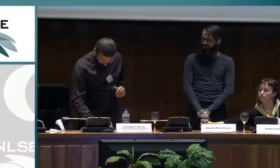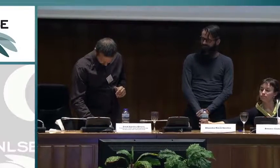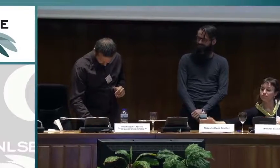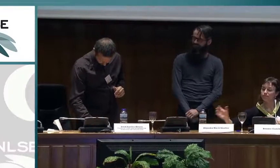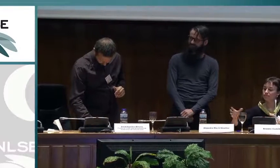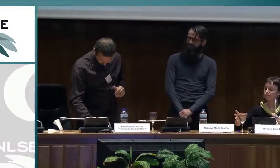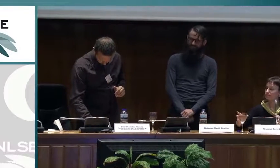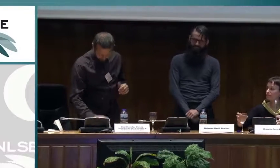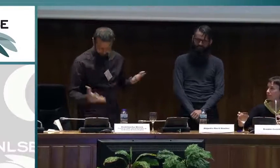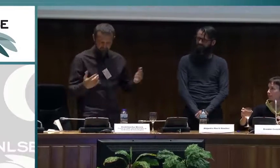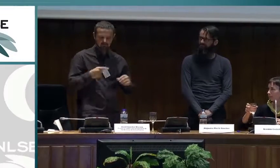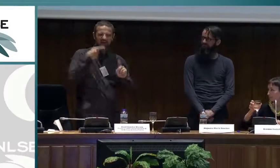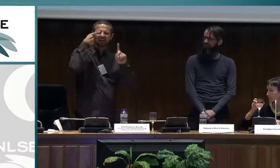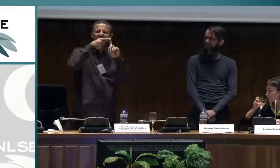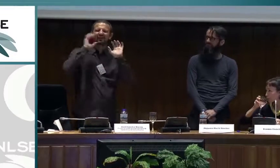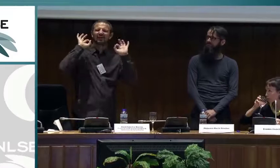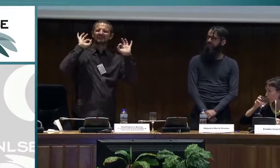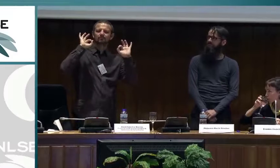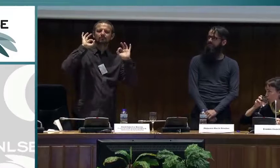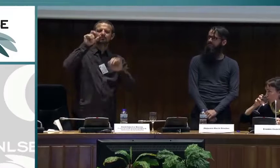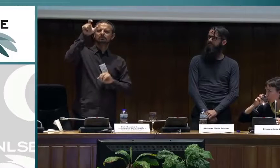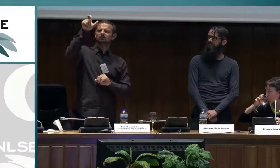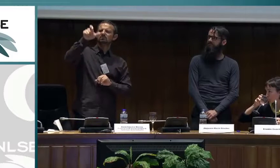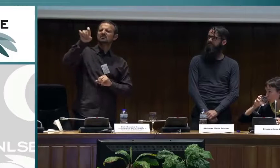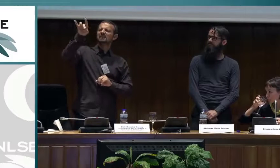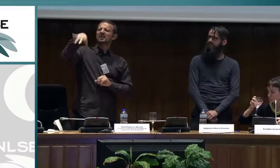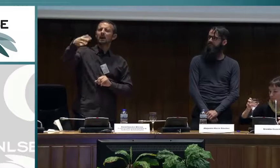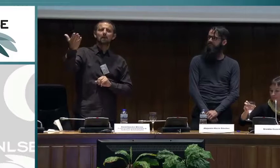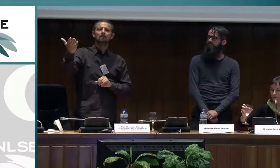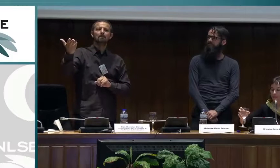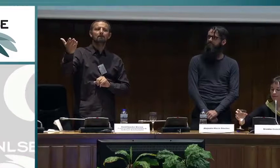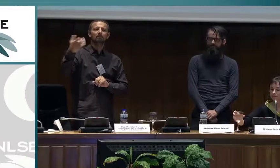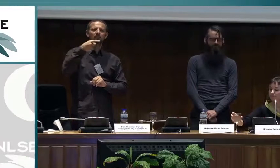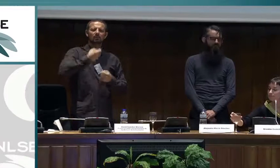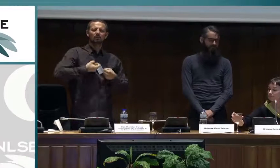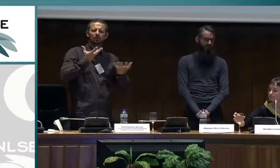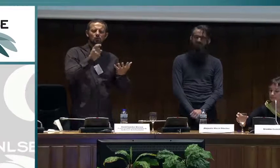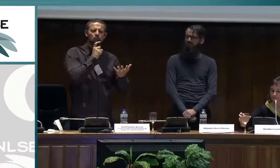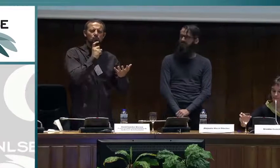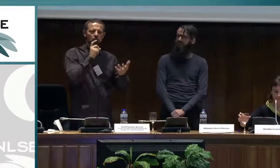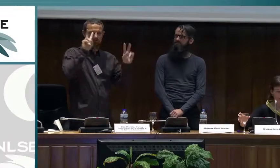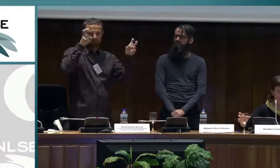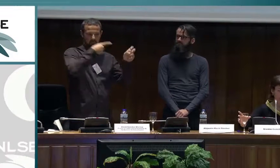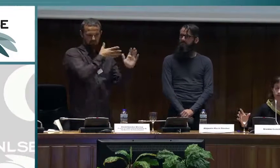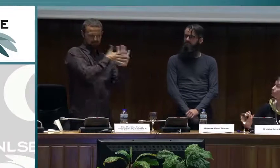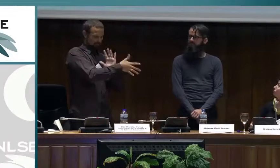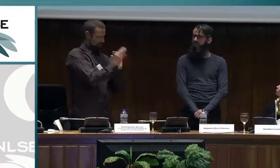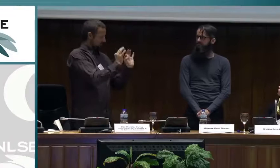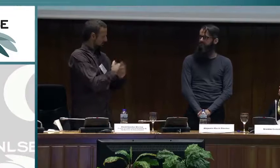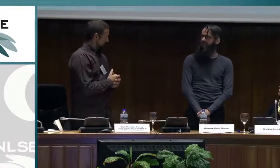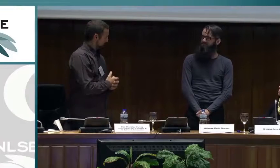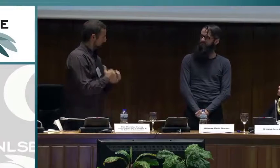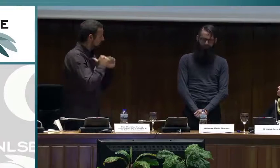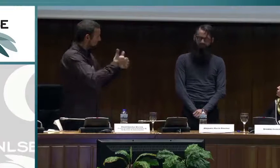El tema que van a tratar ahora mismo, el título de su comunicación, es cómo se expresa la referencia